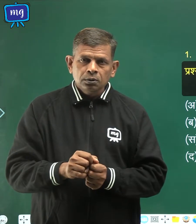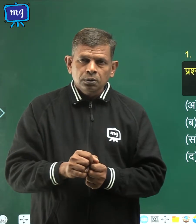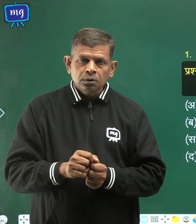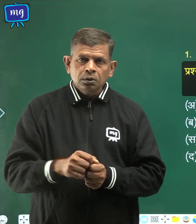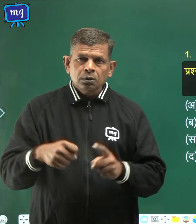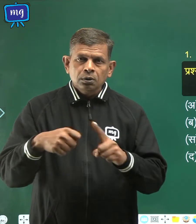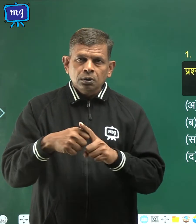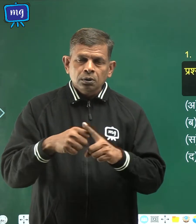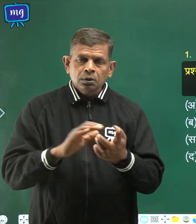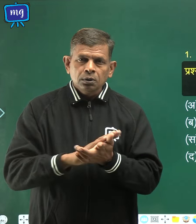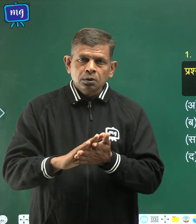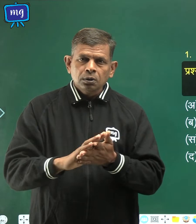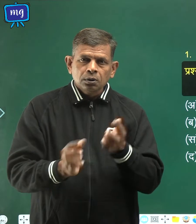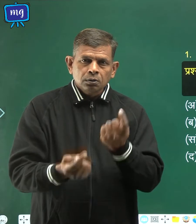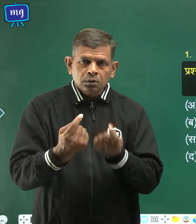खरीफ फसल